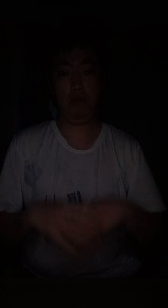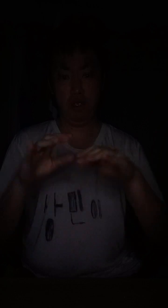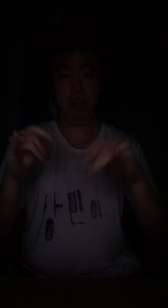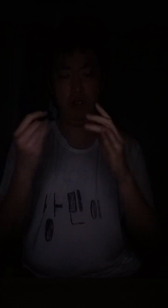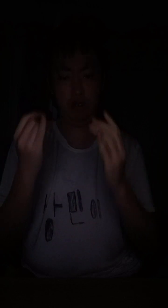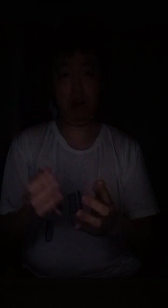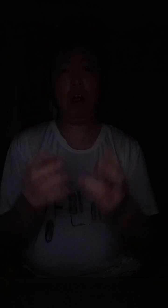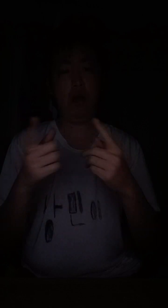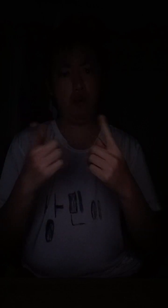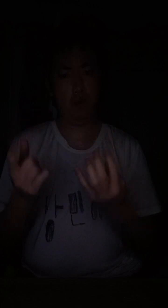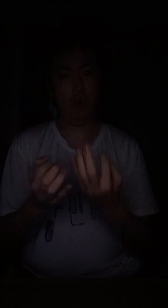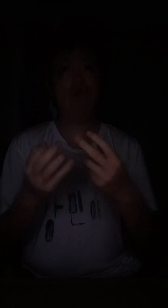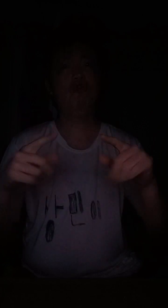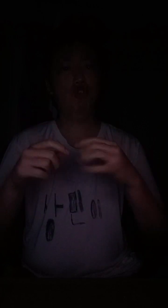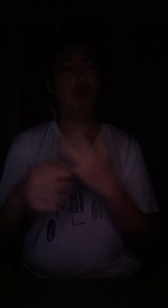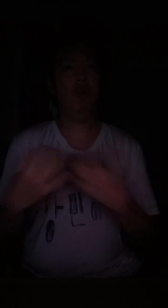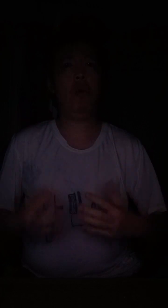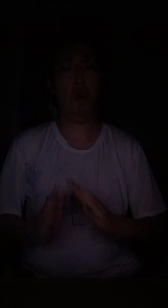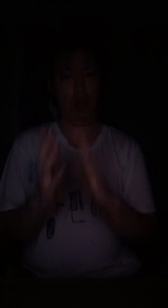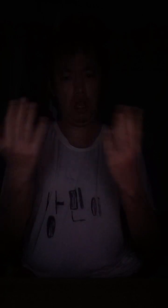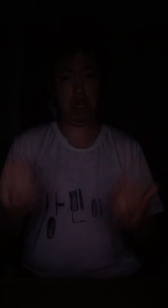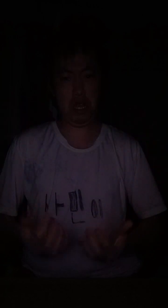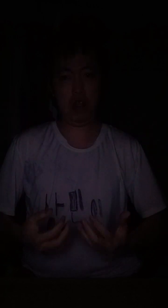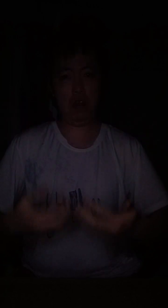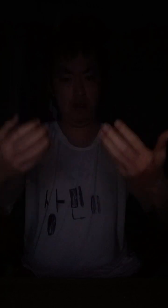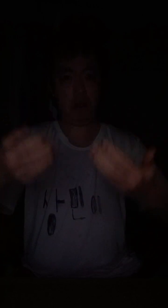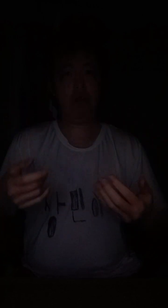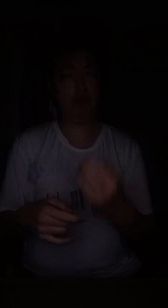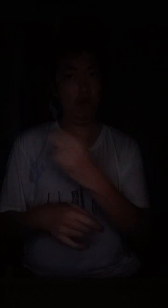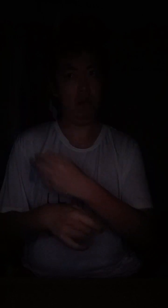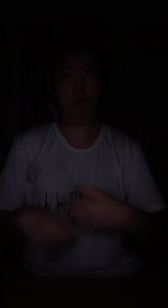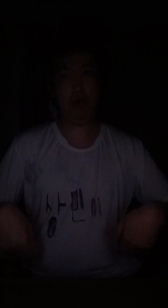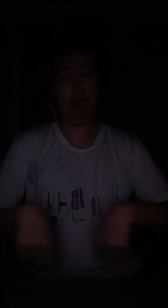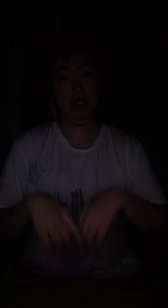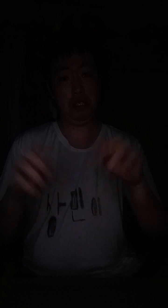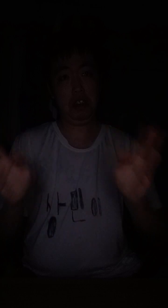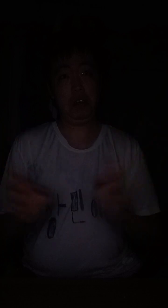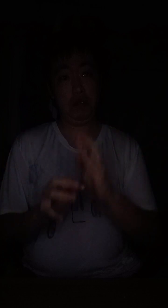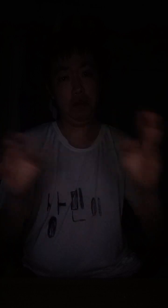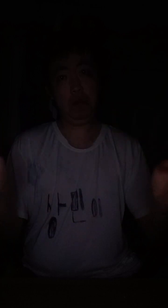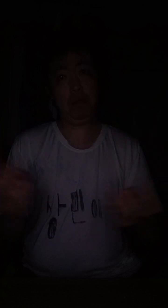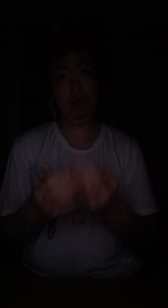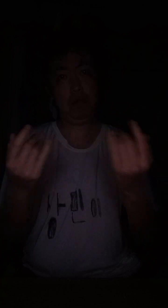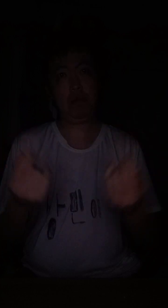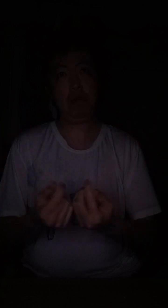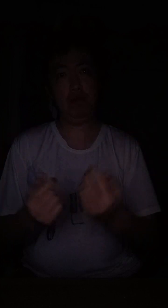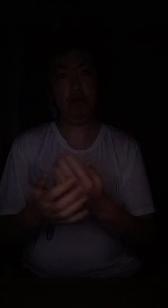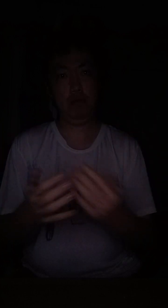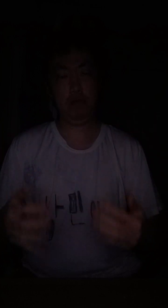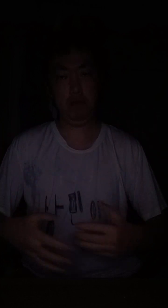전 발생한 홍대 누드 모델 사건 이후에는 몰카 사건에 대한 경찰 수사가 성차별적이라는 비판까지